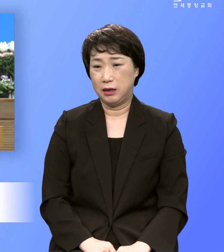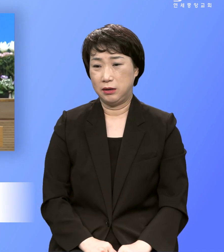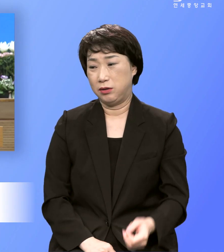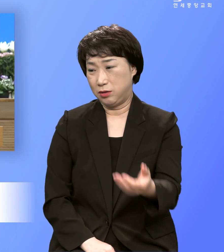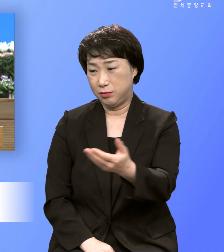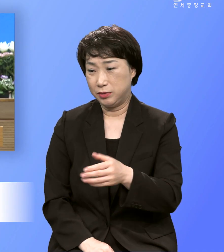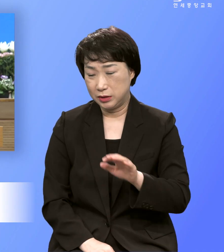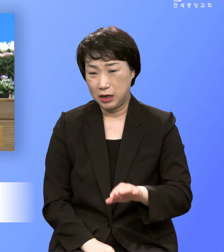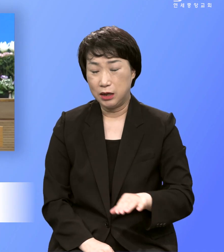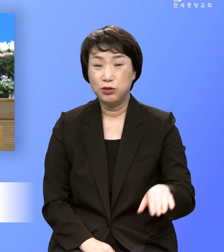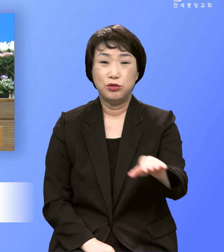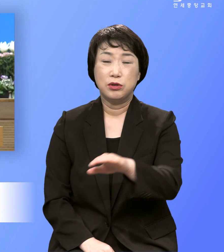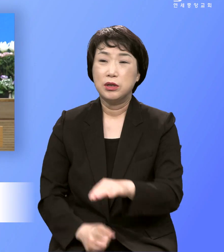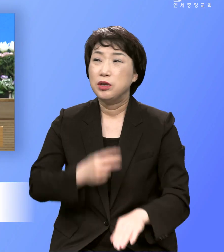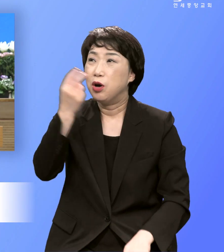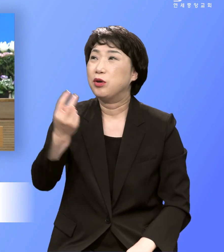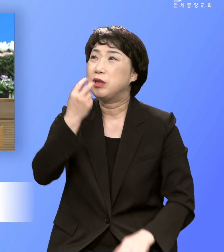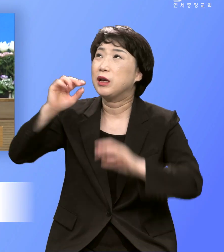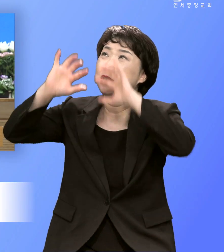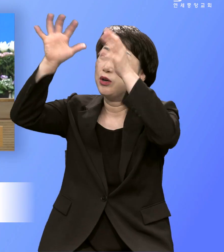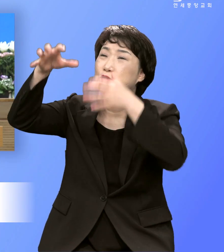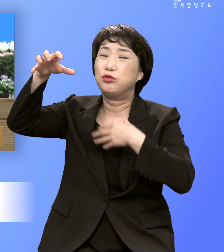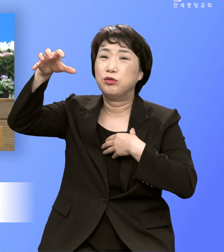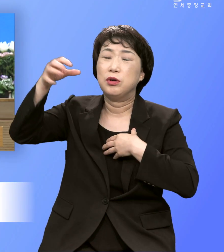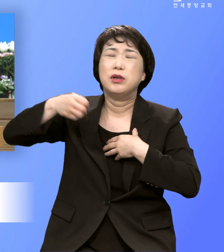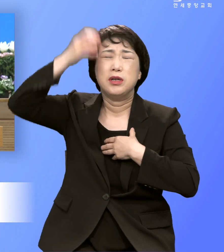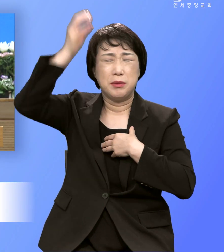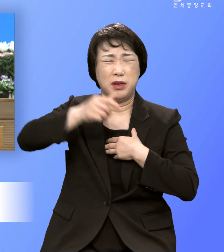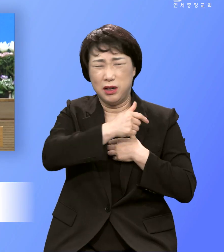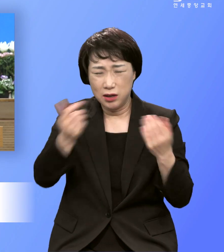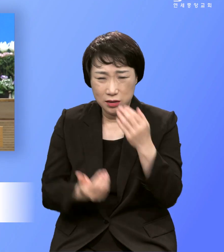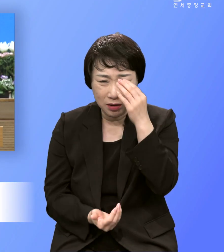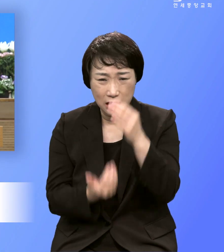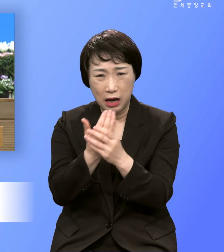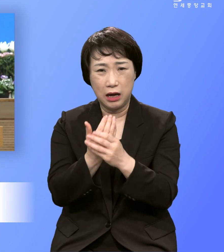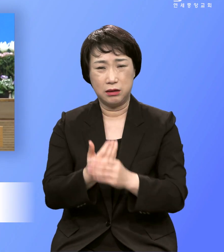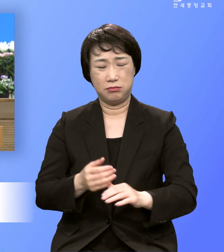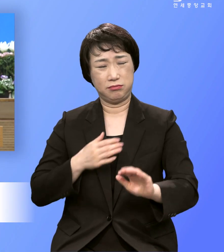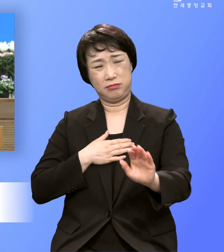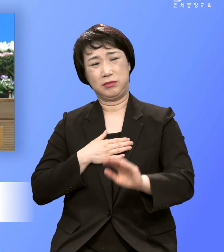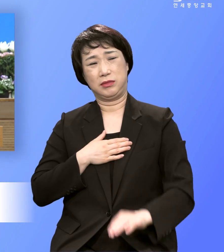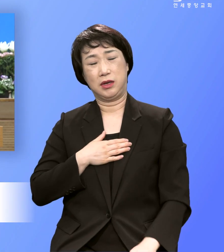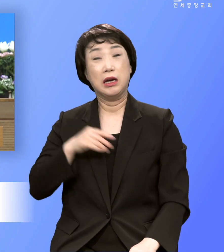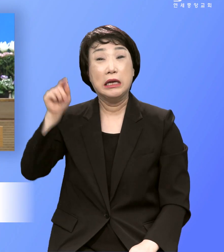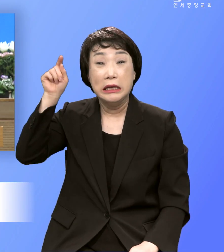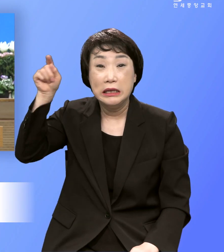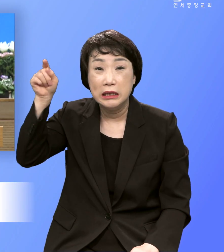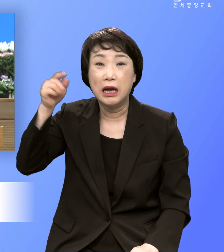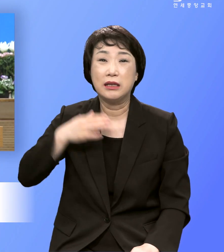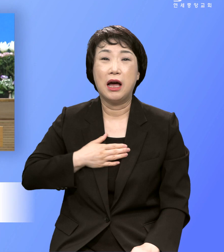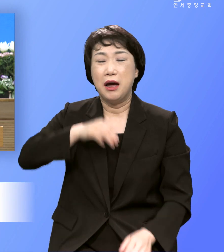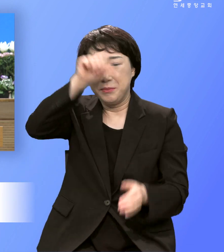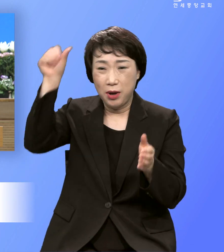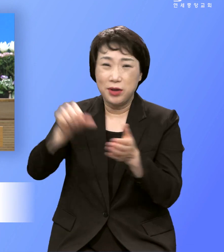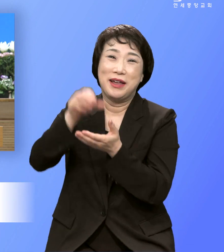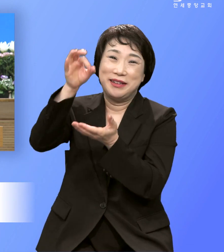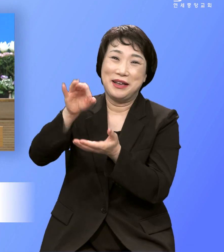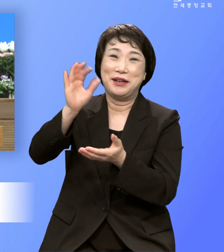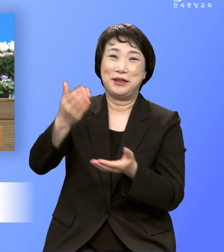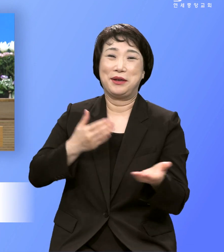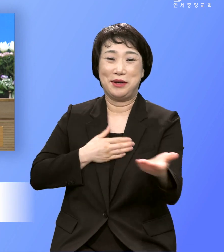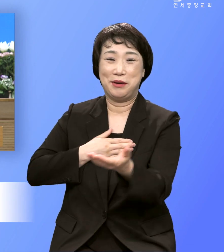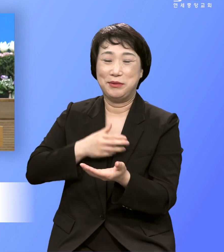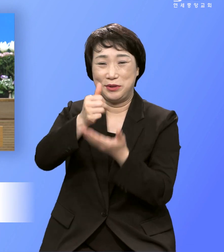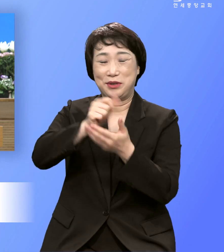우리는 영생과 천국을 잊어버리면 큰일 난다 이 말이야. 그것이 나에게 평생의 재산이 되기를